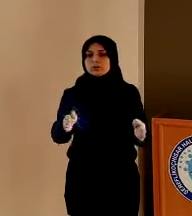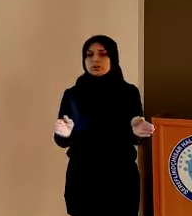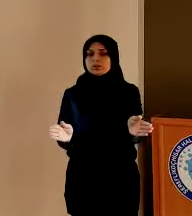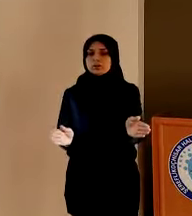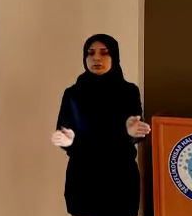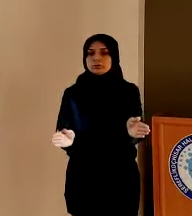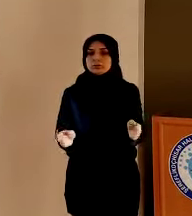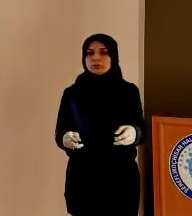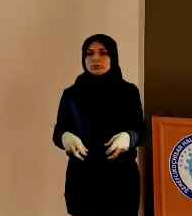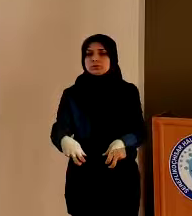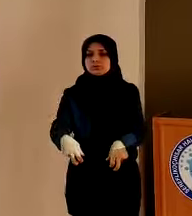salon,